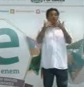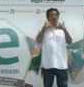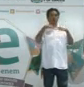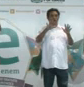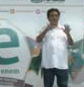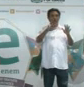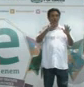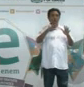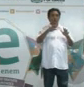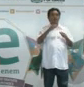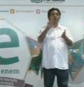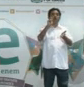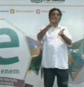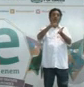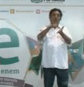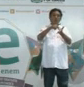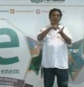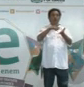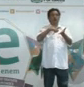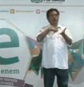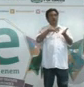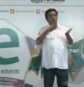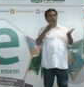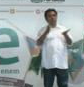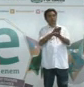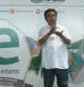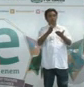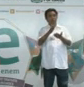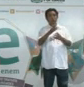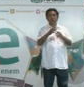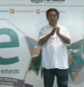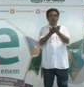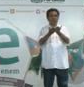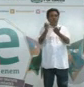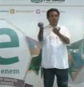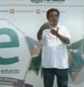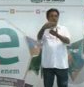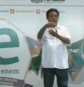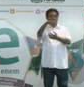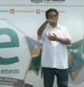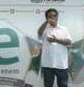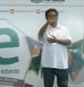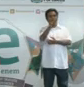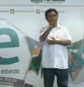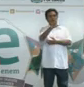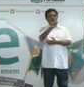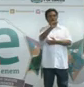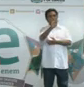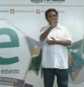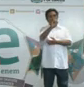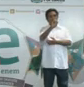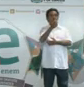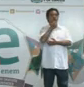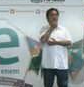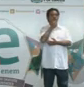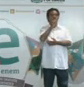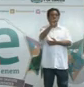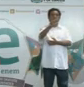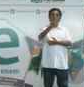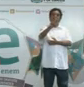naturalismo. Na verdade, simultâneo, ali no mesmo ano, é lançado o livro O Mulato. A Luísa Azevedo, com